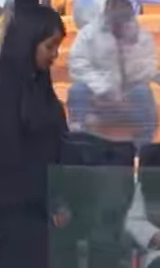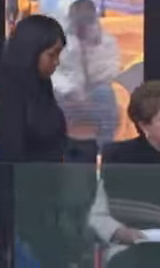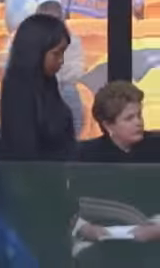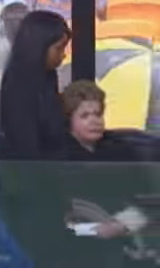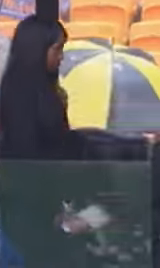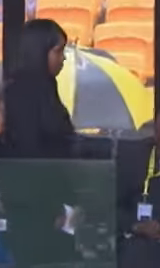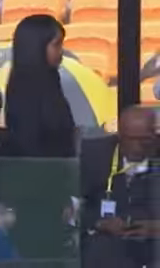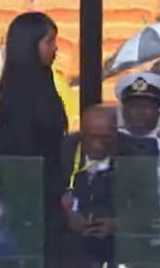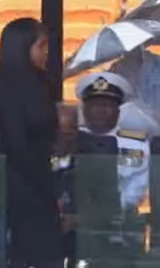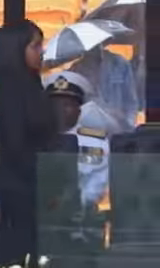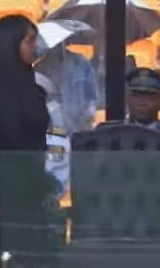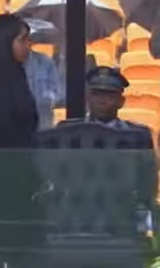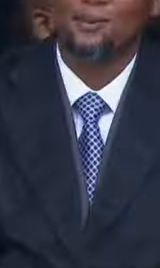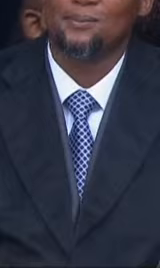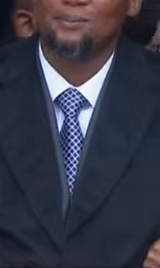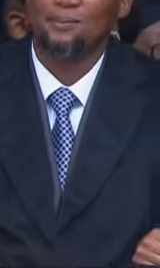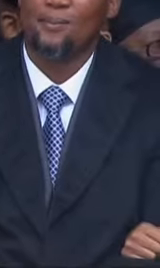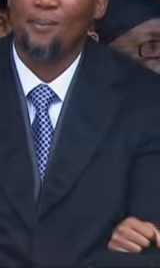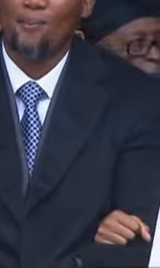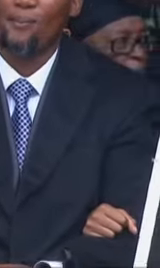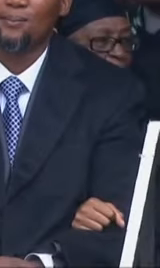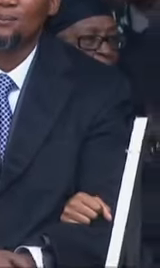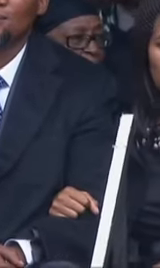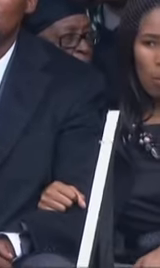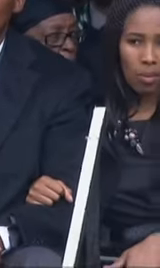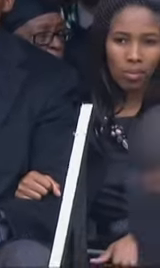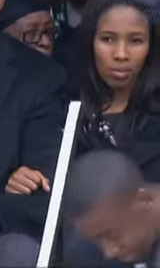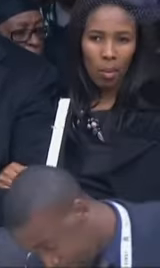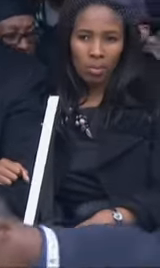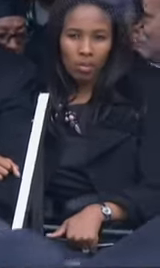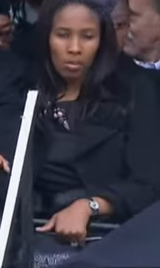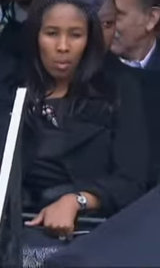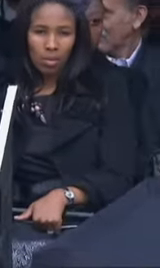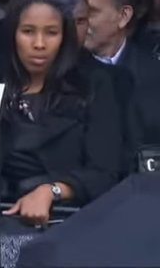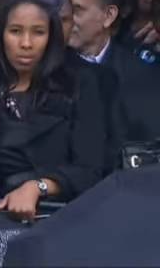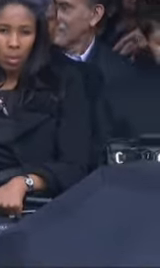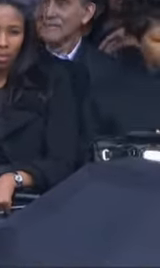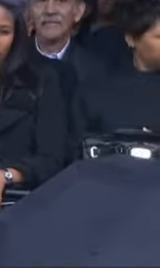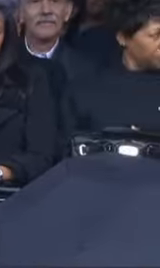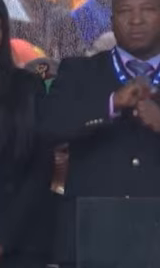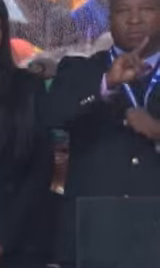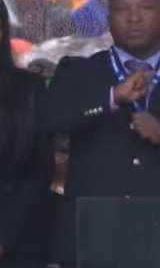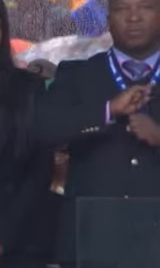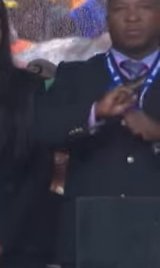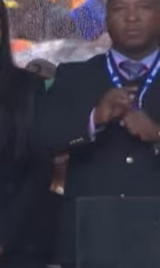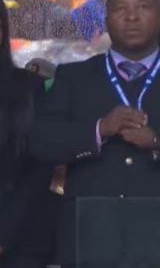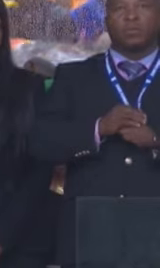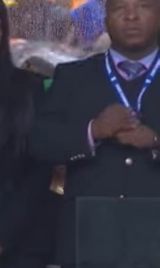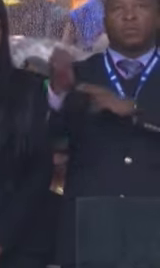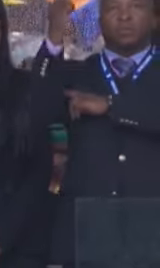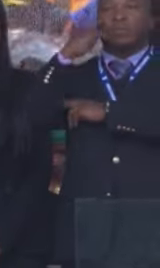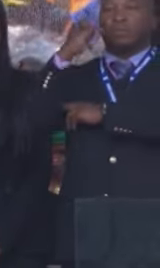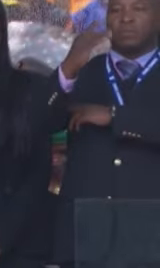Tanduksolo Mandela, portavoce della famiglia, mentre i nipoti gli hanno dedicato una ode a tre voci. The giant tree